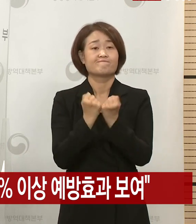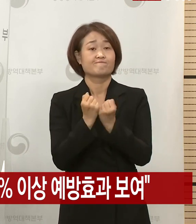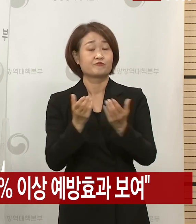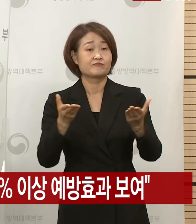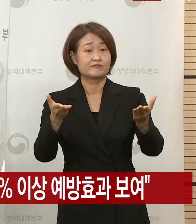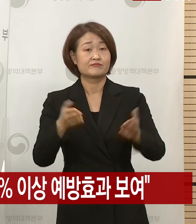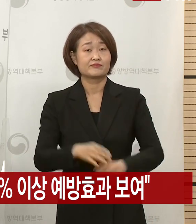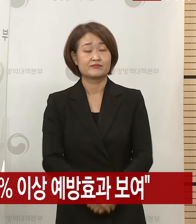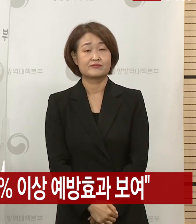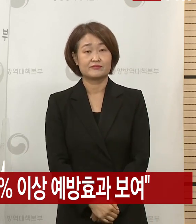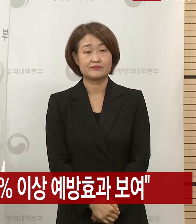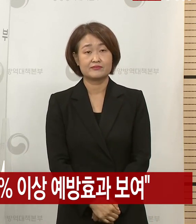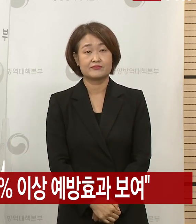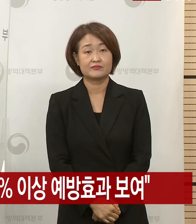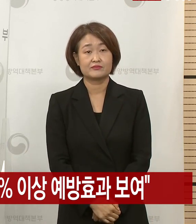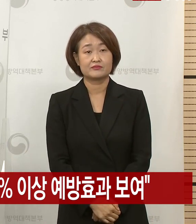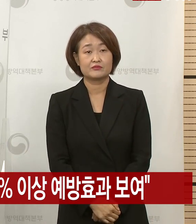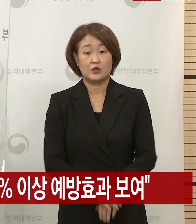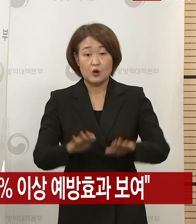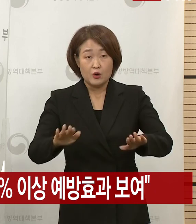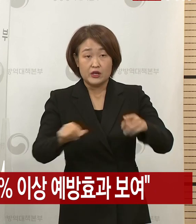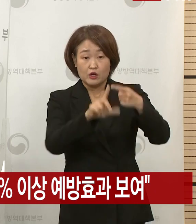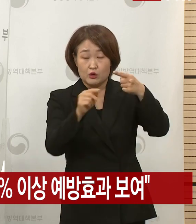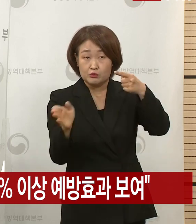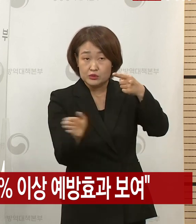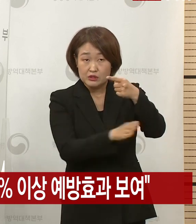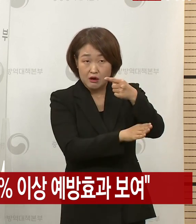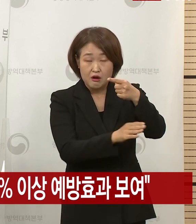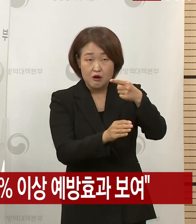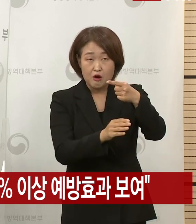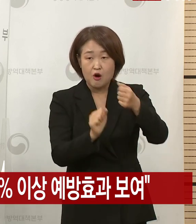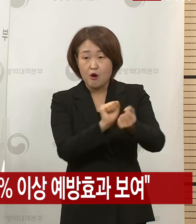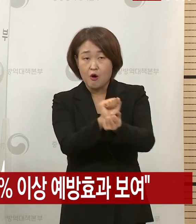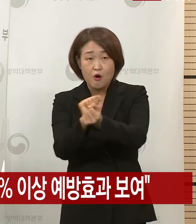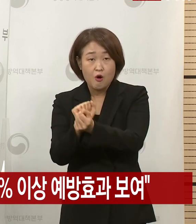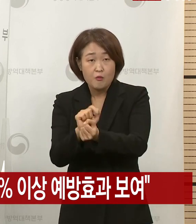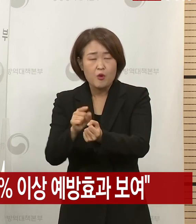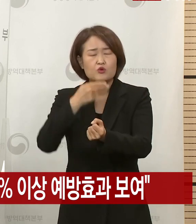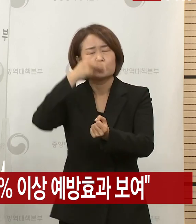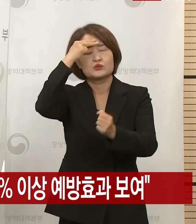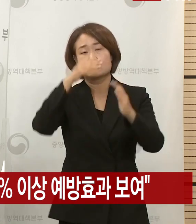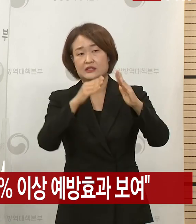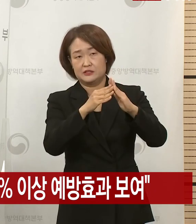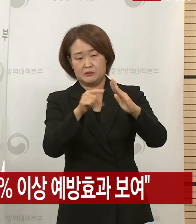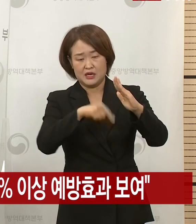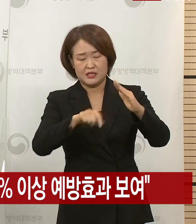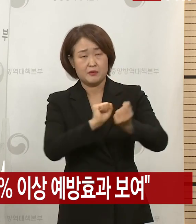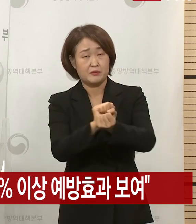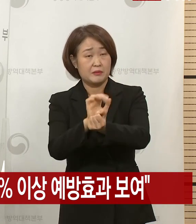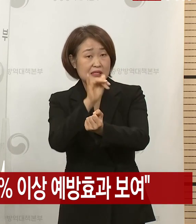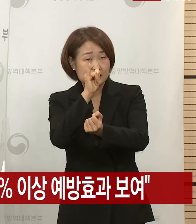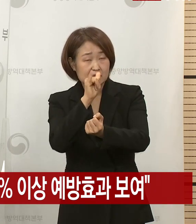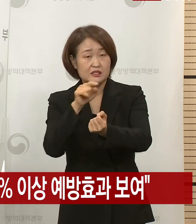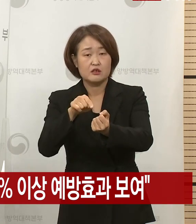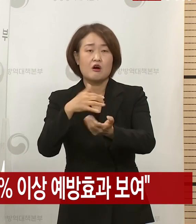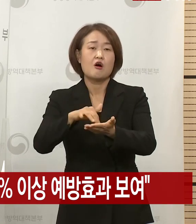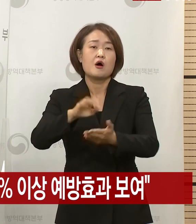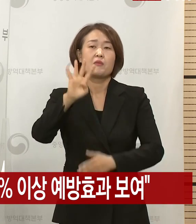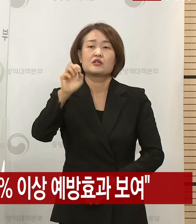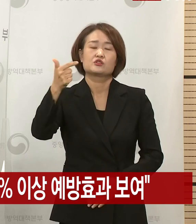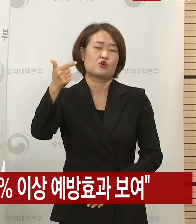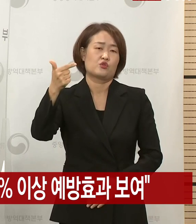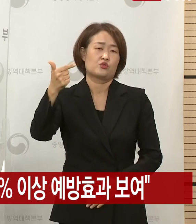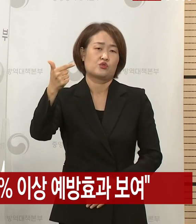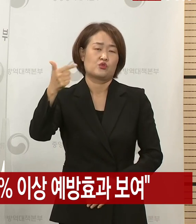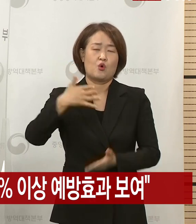설명드리겠습니다. 올해 1월부터 발생한 유흥시설 관련 집단 감염 사례는 총